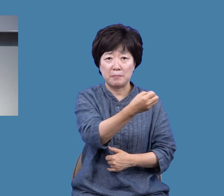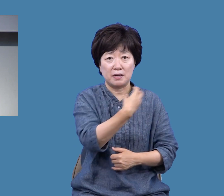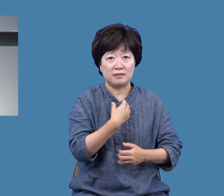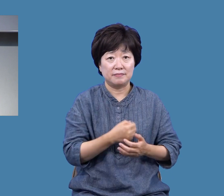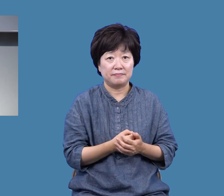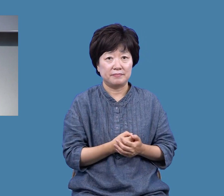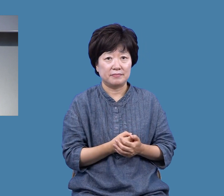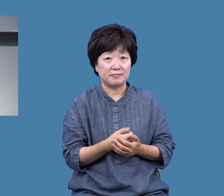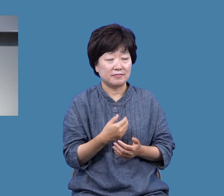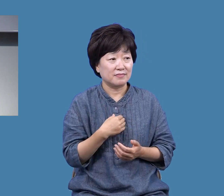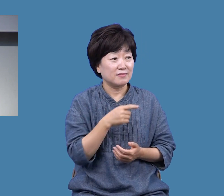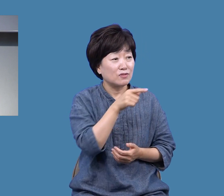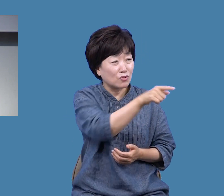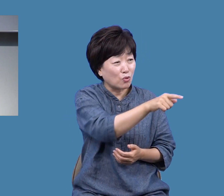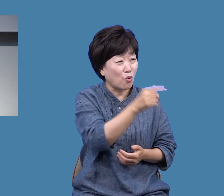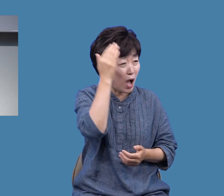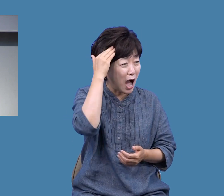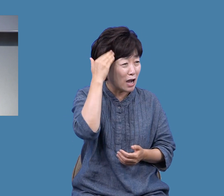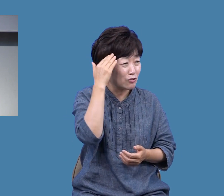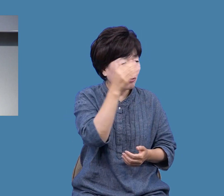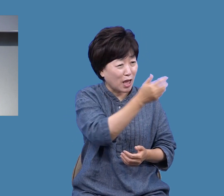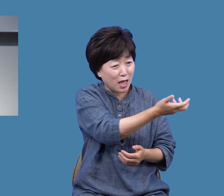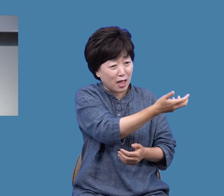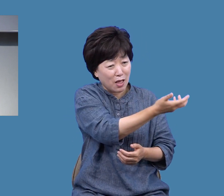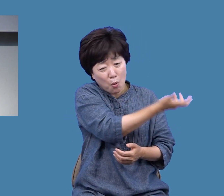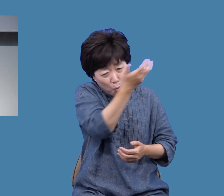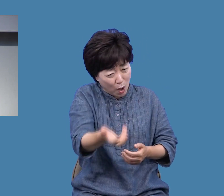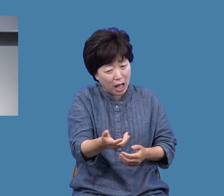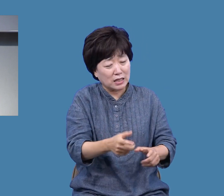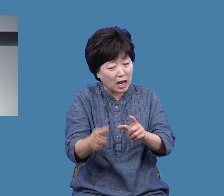그래서 내가 말해줄 거야. 너도 한국에 오면 심각해진다고.